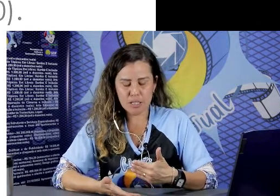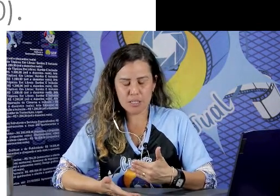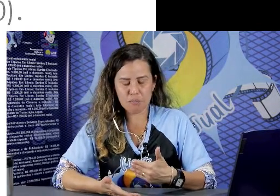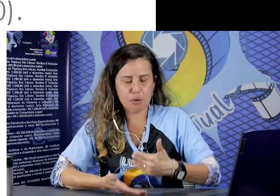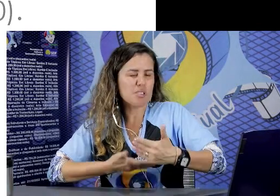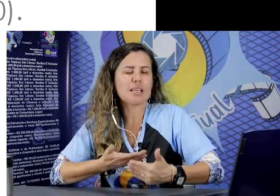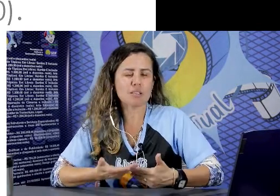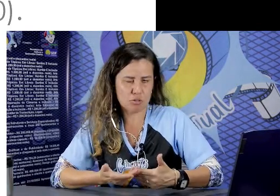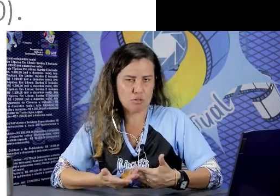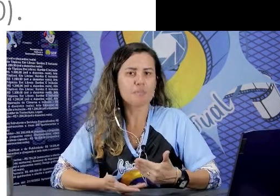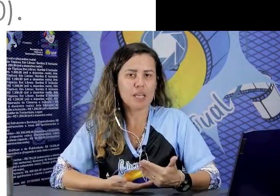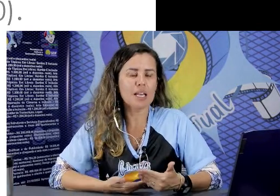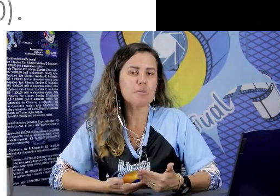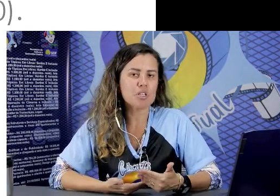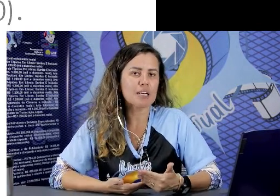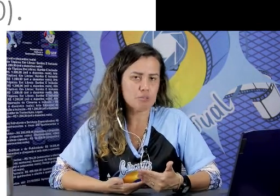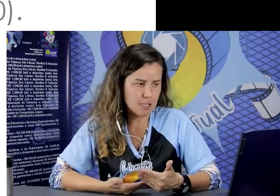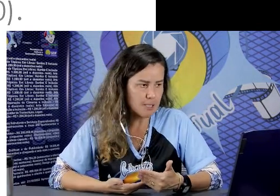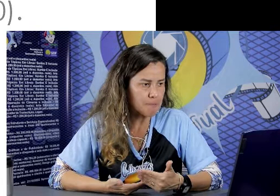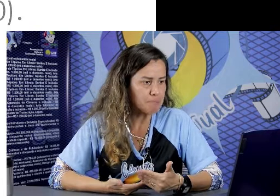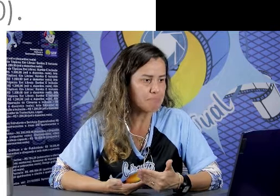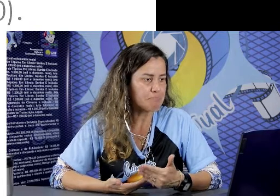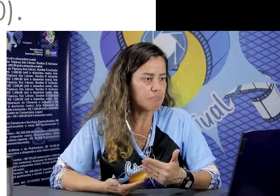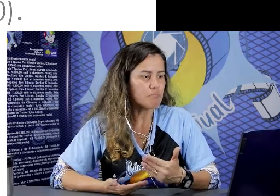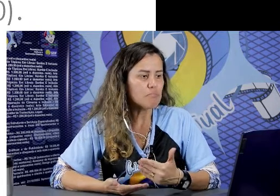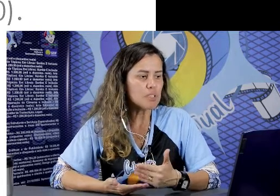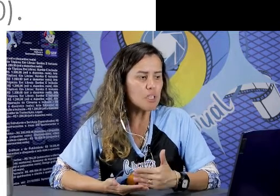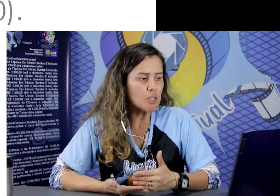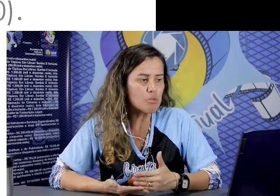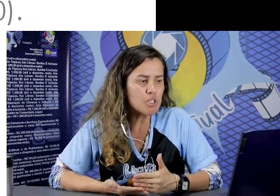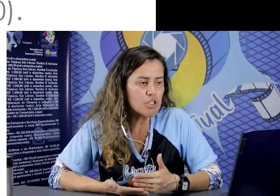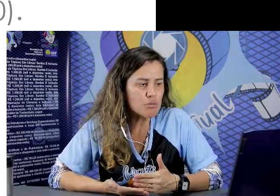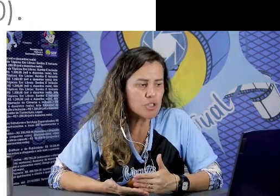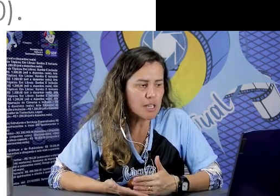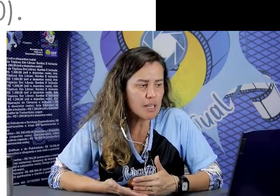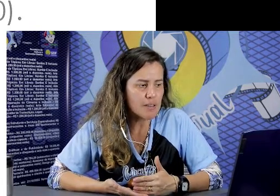esse processo, ele é abstrato, sim, no sentido de que